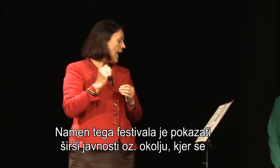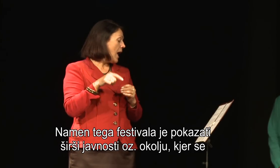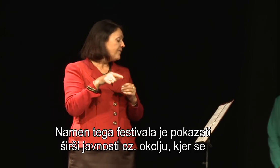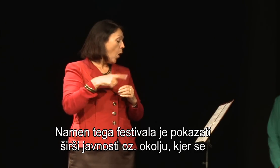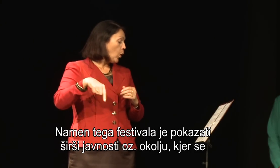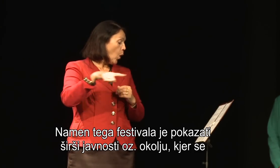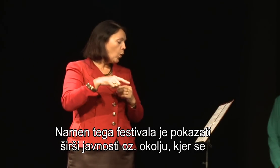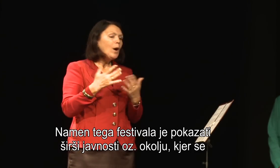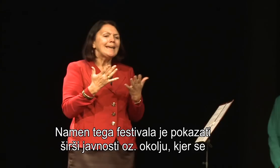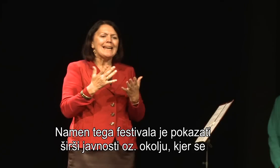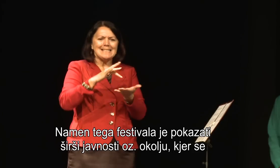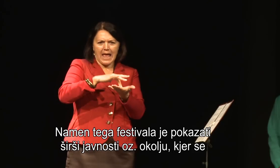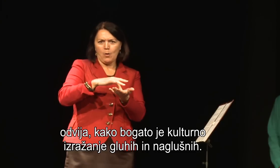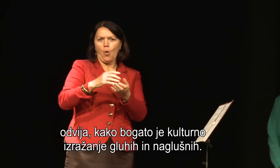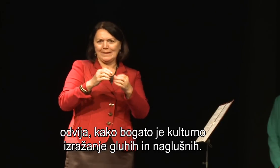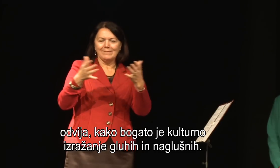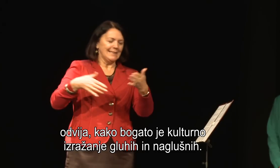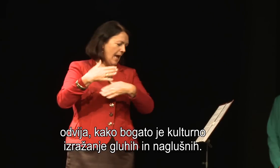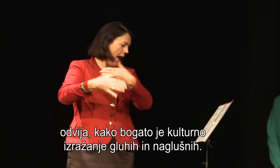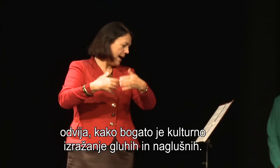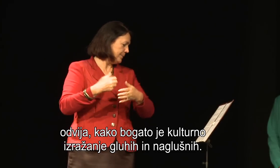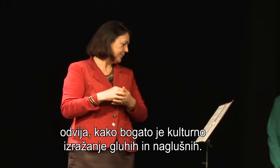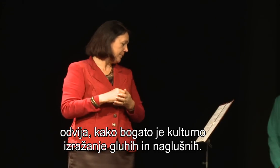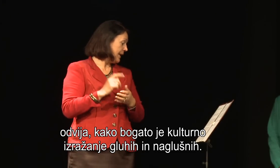okolju, kjer se odvija kako bogato